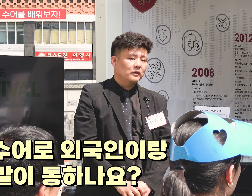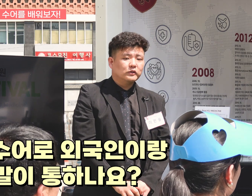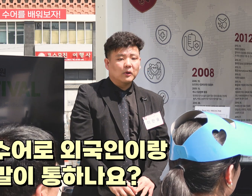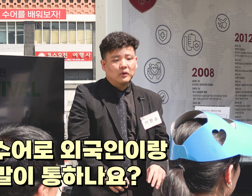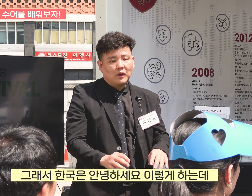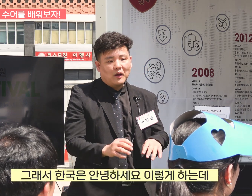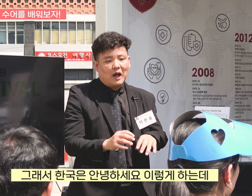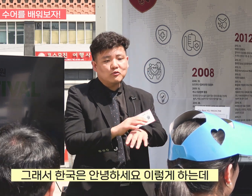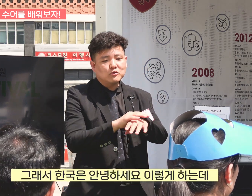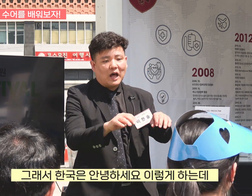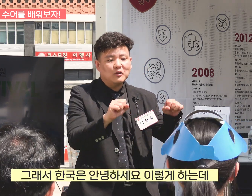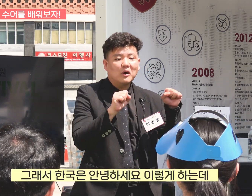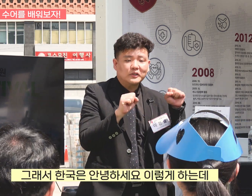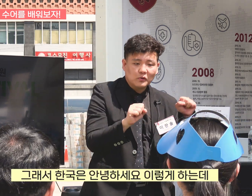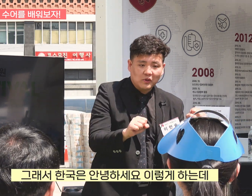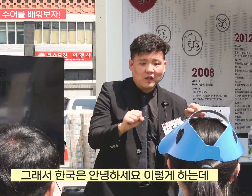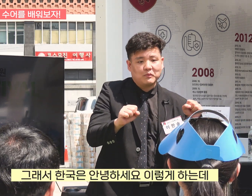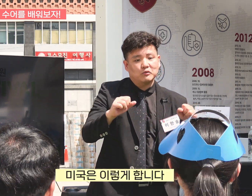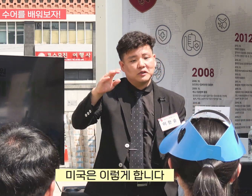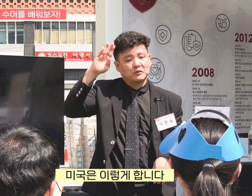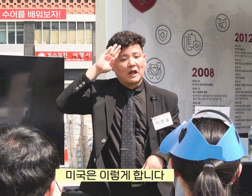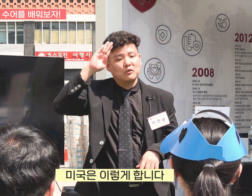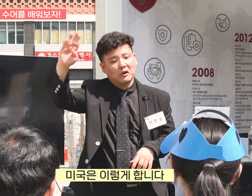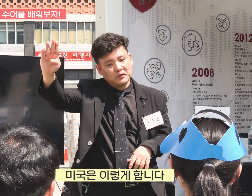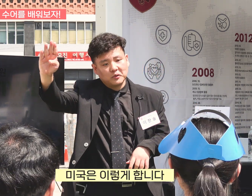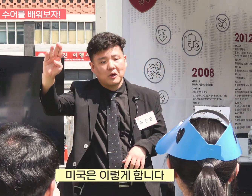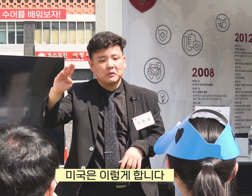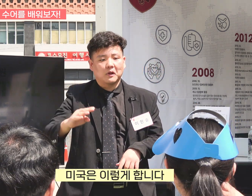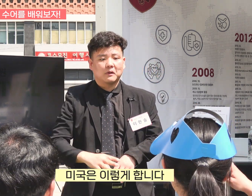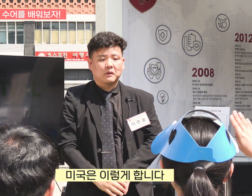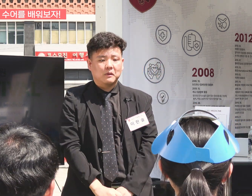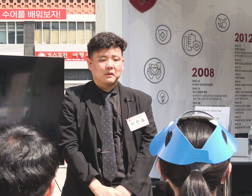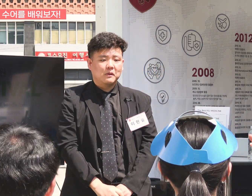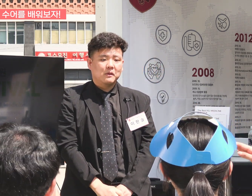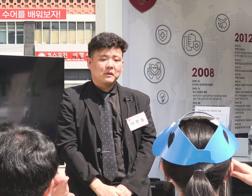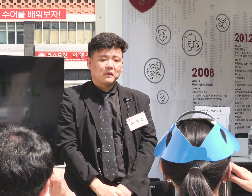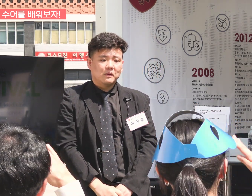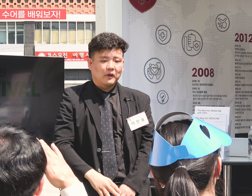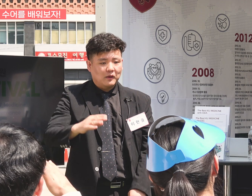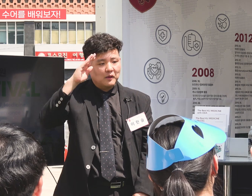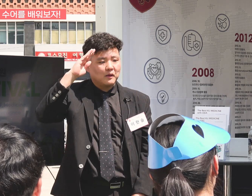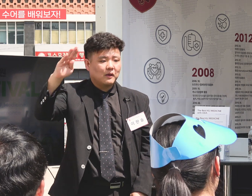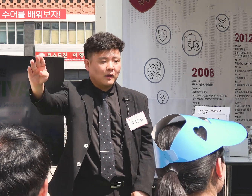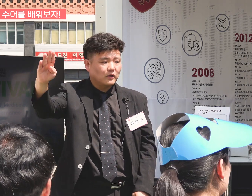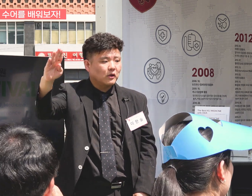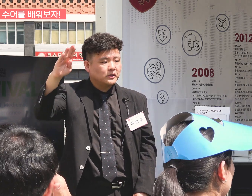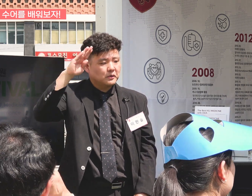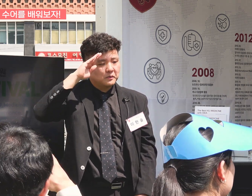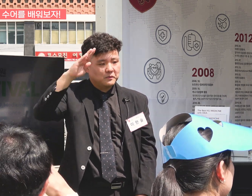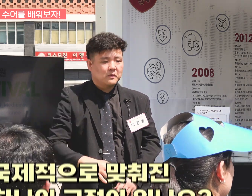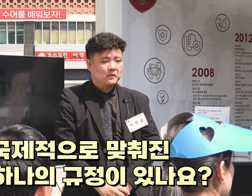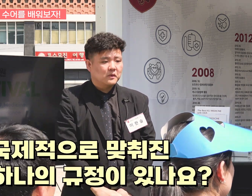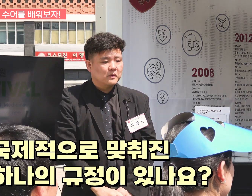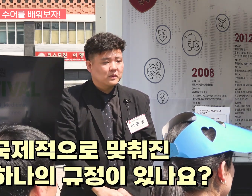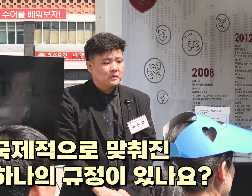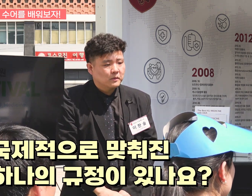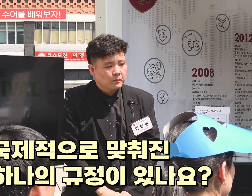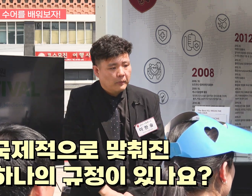그래서 한국은 안녕하세요인데 미국에서는 안녕하세요 이렇게 합니다. 와, 이거 괜찮다. 예. 안녕하세요. 국제적으로 맞춰진 하나의